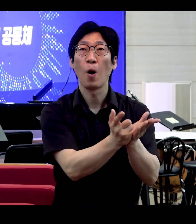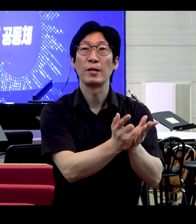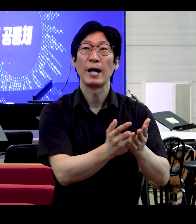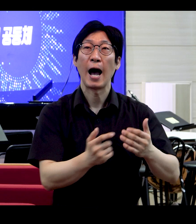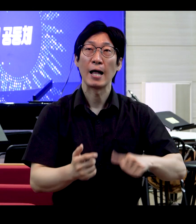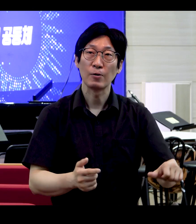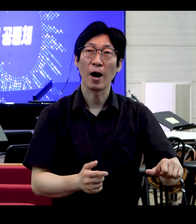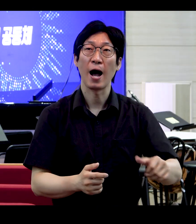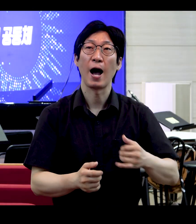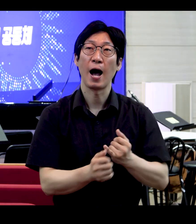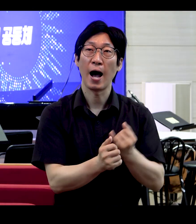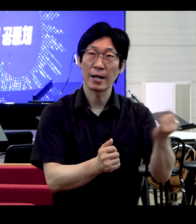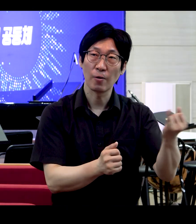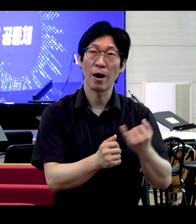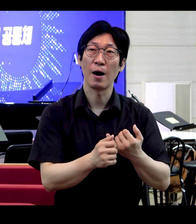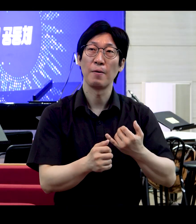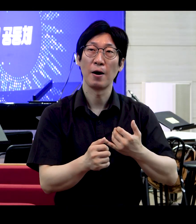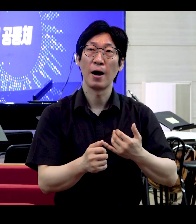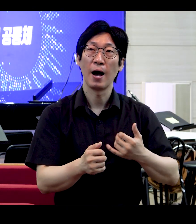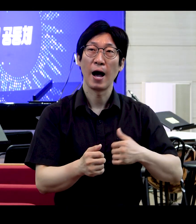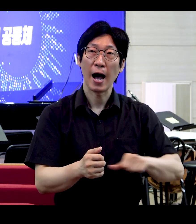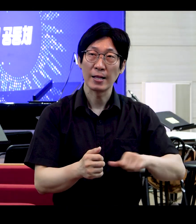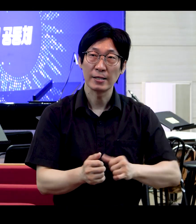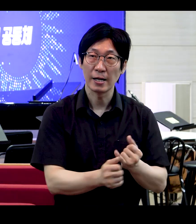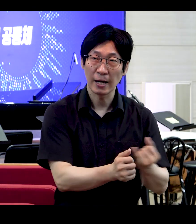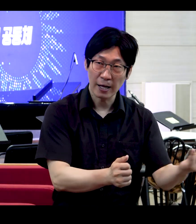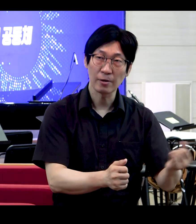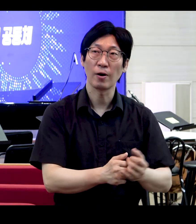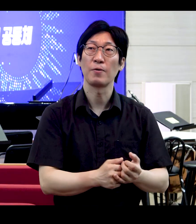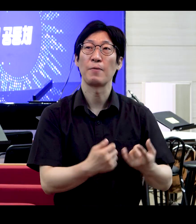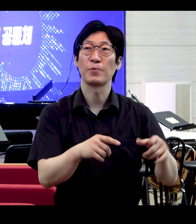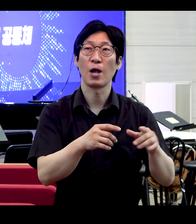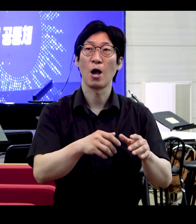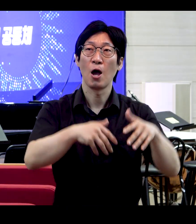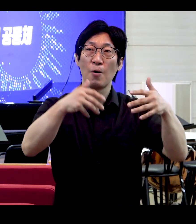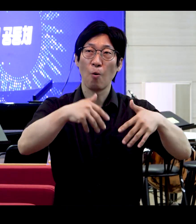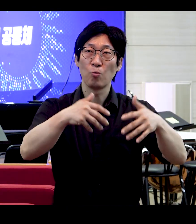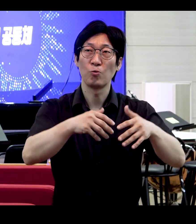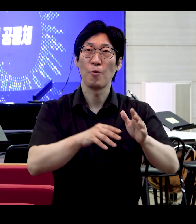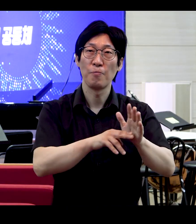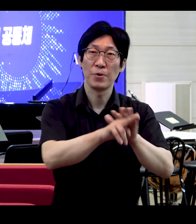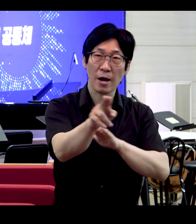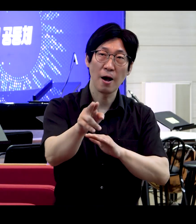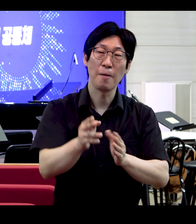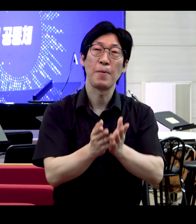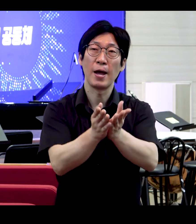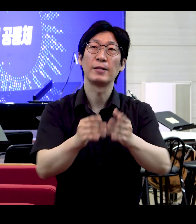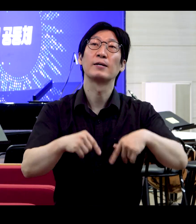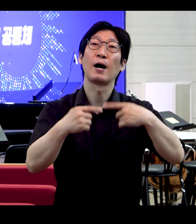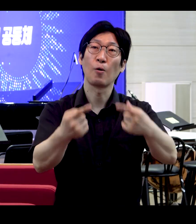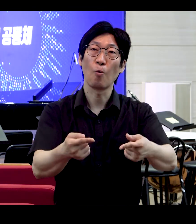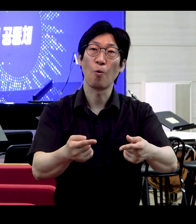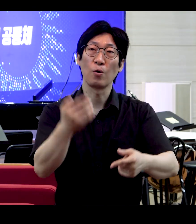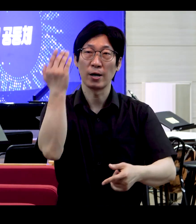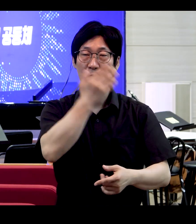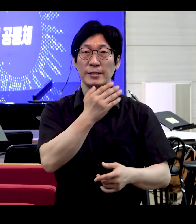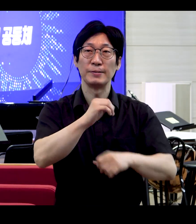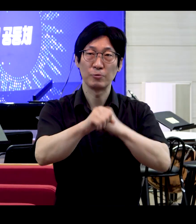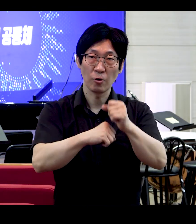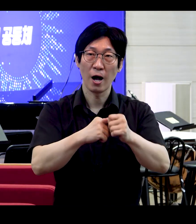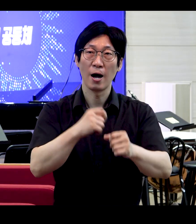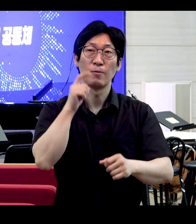같이 읽습니다. 노아는 아들들과 아내와 며느리들과 함께 홍수를 피하여 방주에